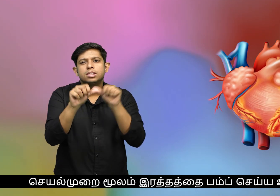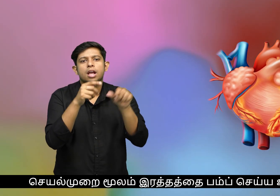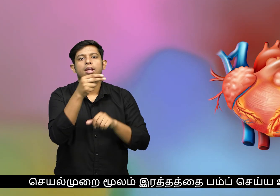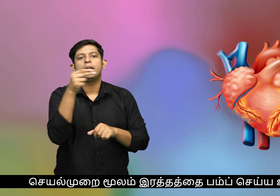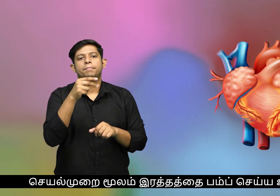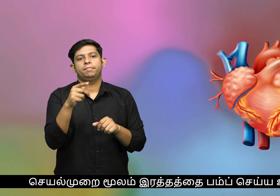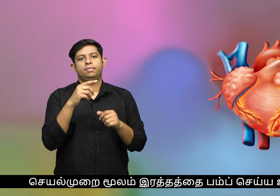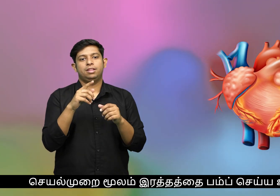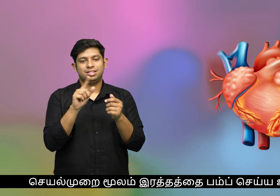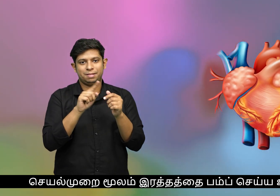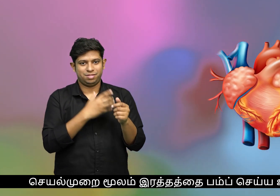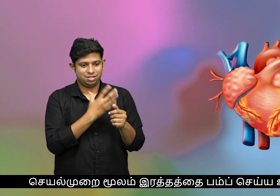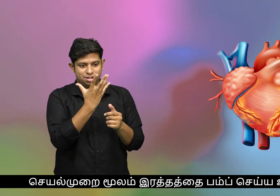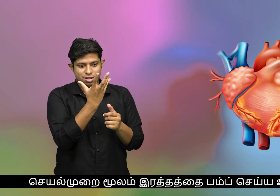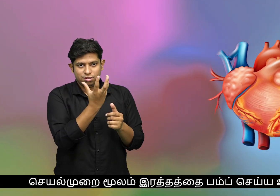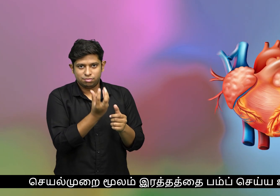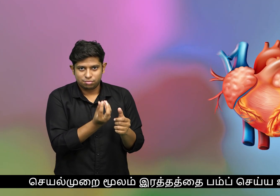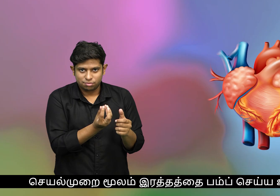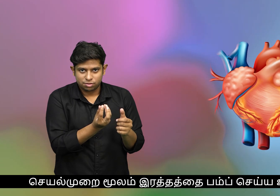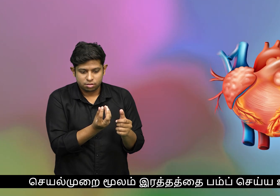செயல்முறை மூலம் இரத்தத்தை பம்ப் செய்ய உதவுகின்றன.